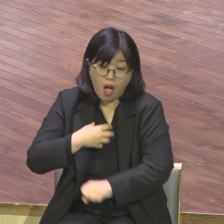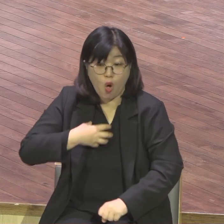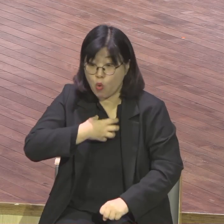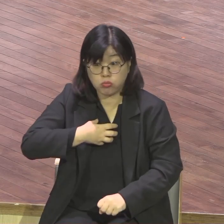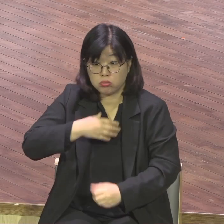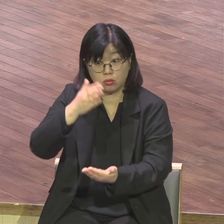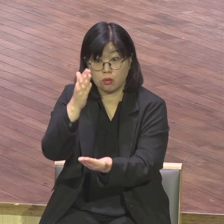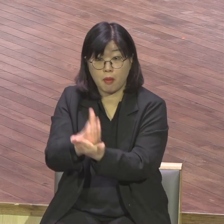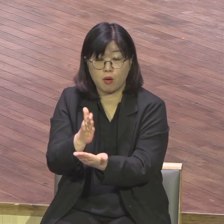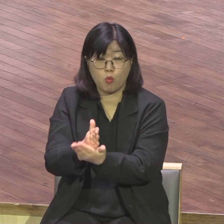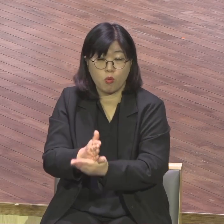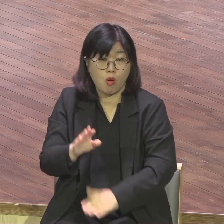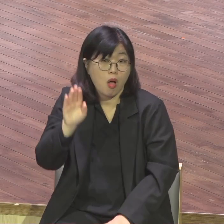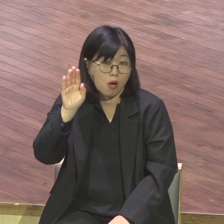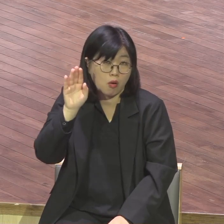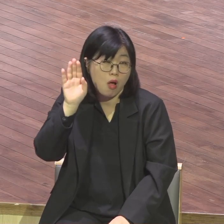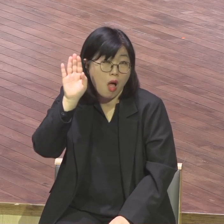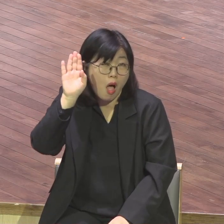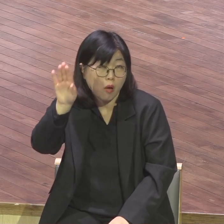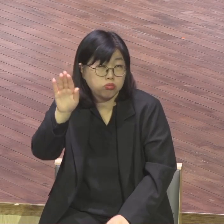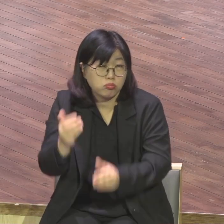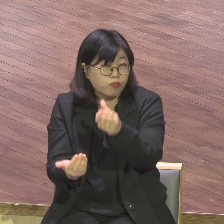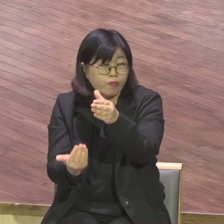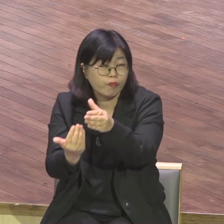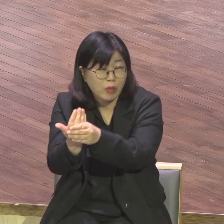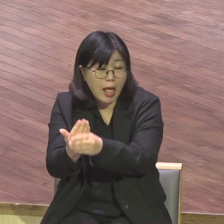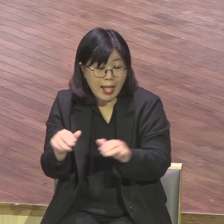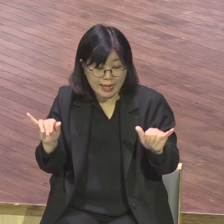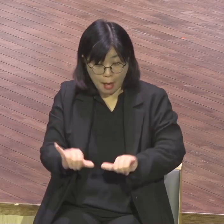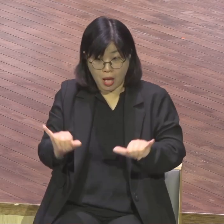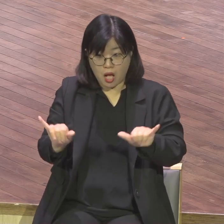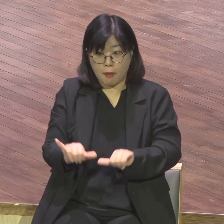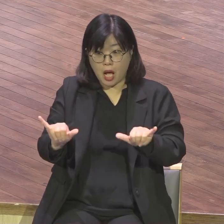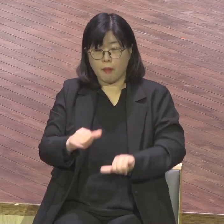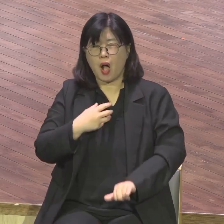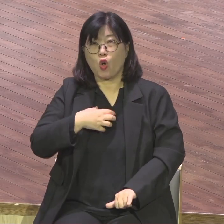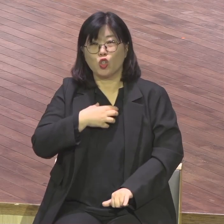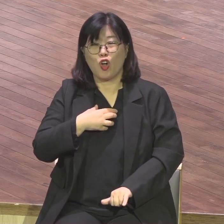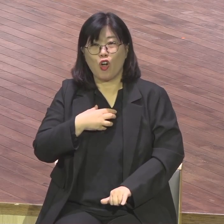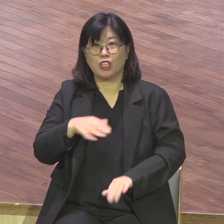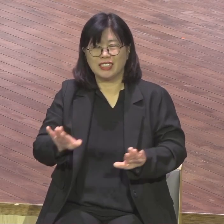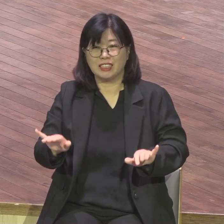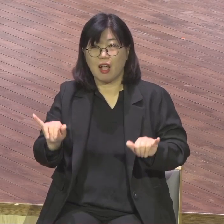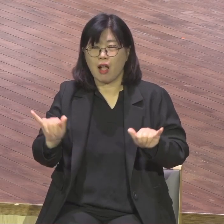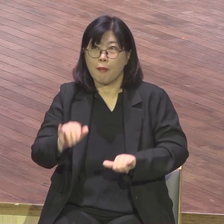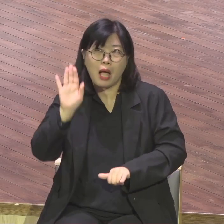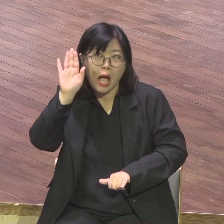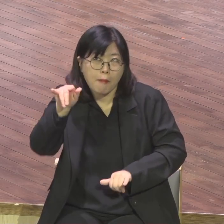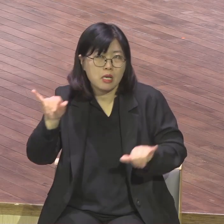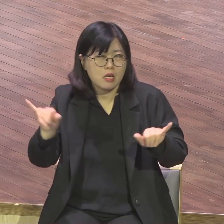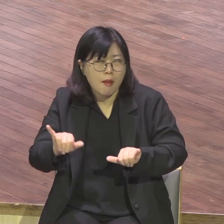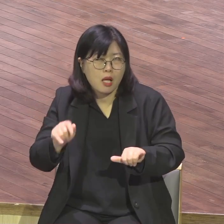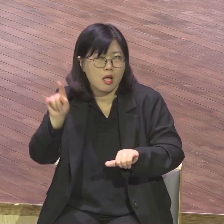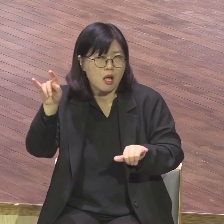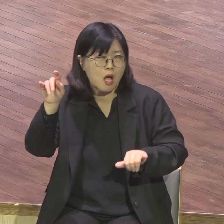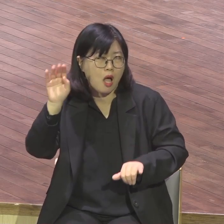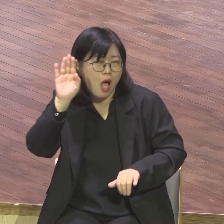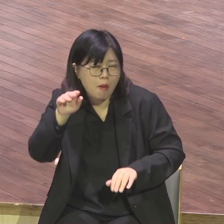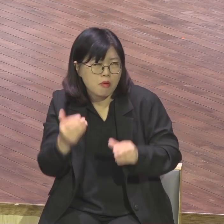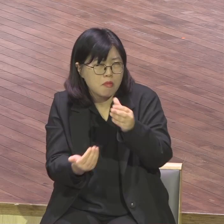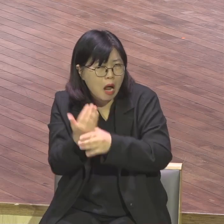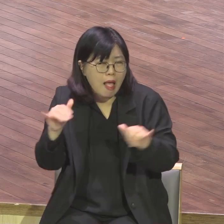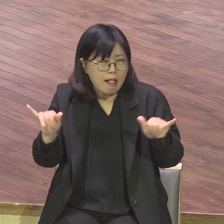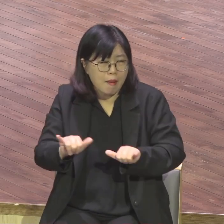이걸 가지고 미리 일어날 것으로 착각하고 상상하고 염려한다는 것입니다.